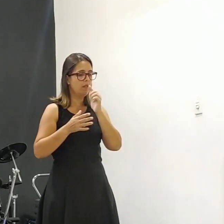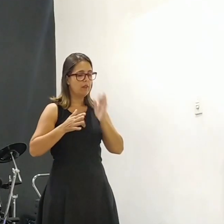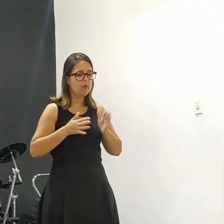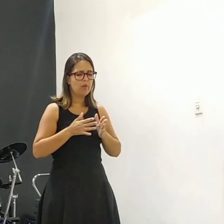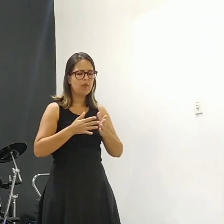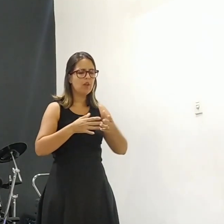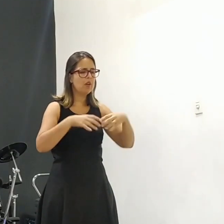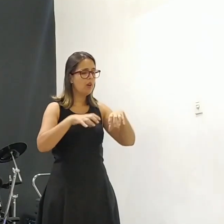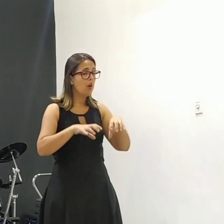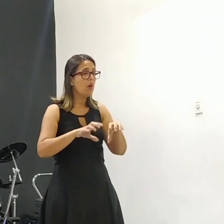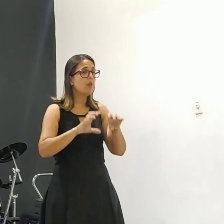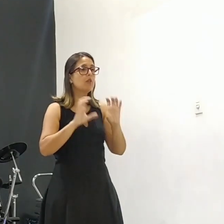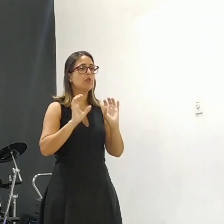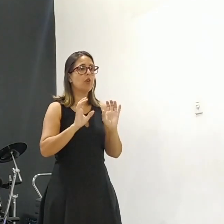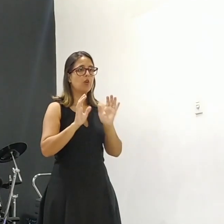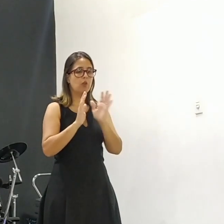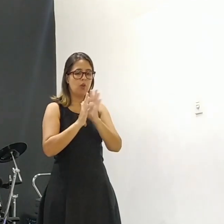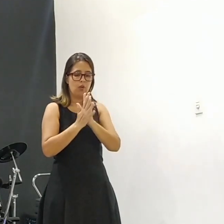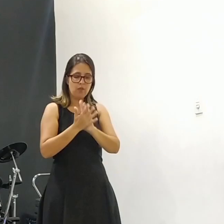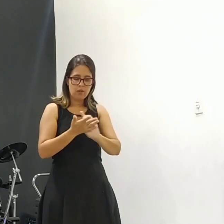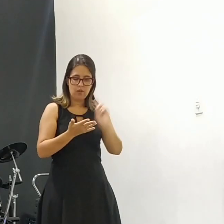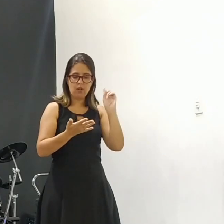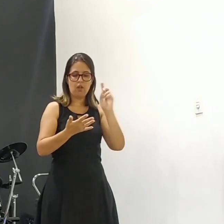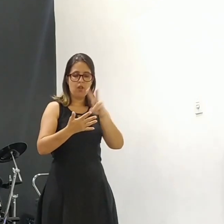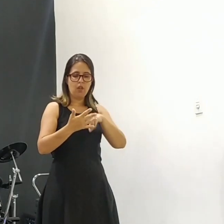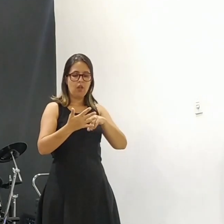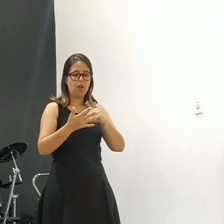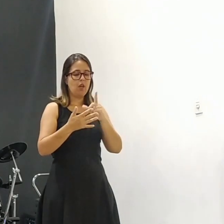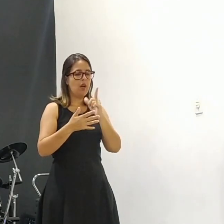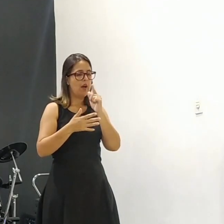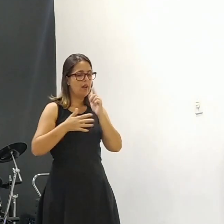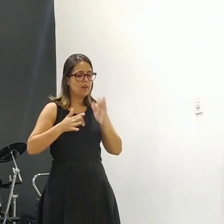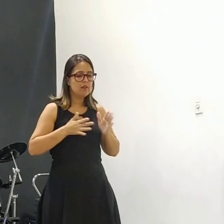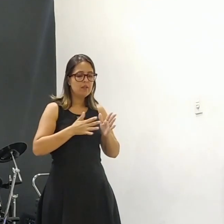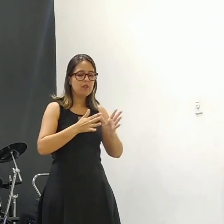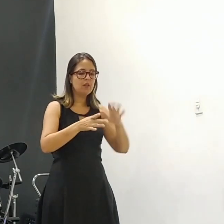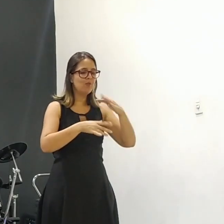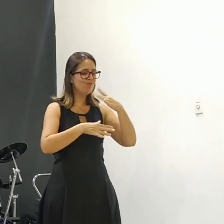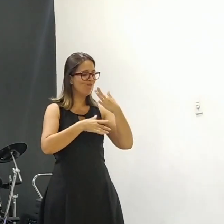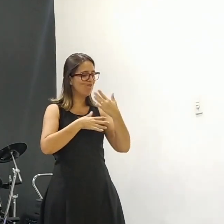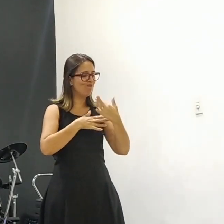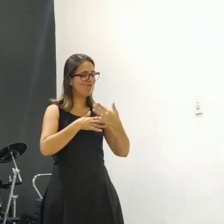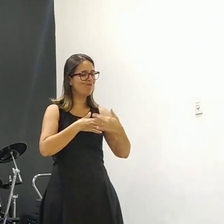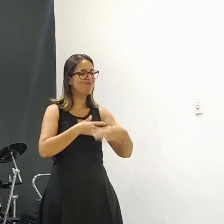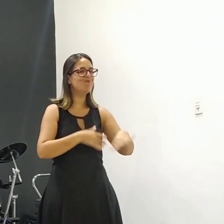que quando tu abre essa palavra, esse rio começa a fluir sobre a tua vida.